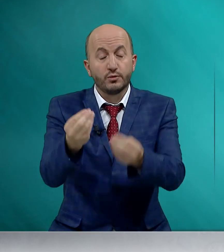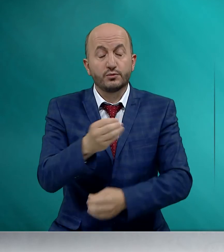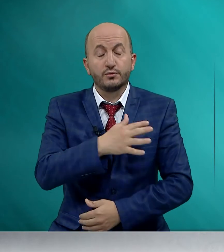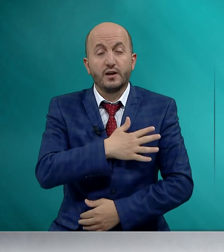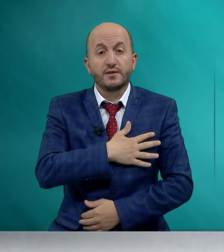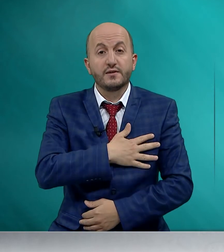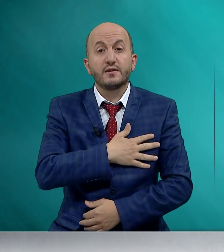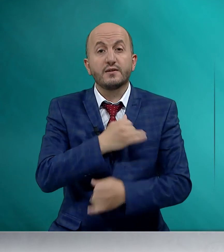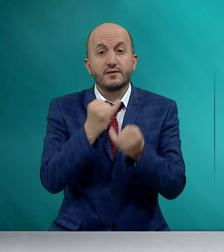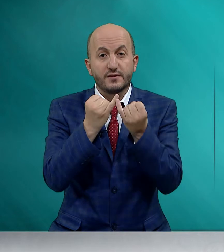İzlediğiniz için teşekkürler.